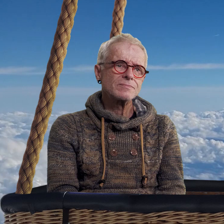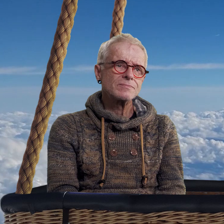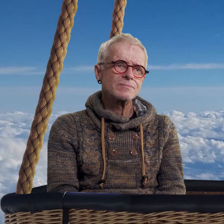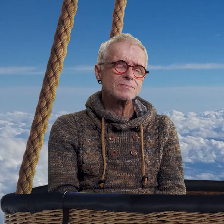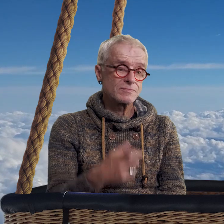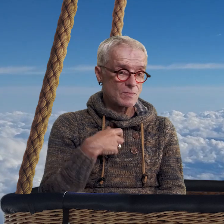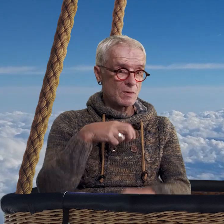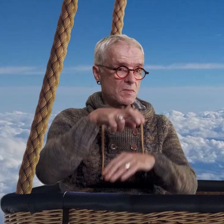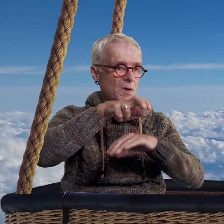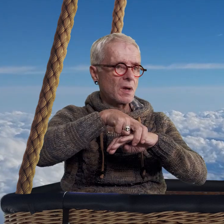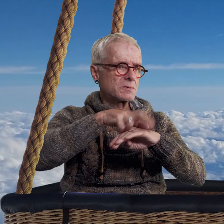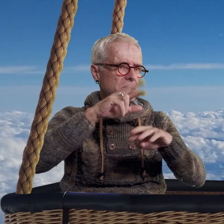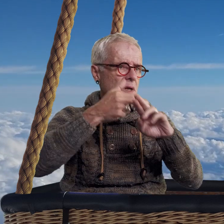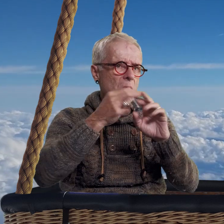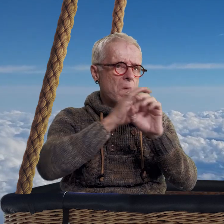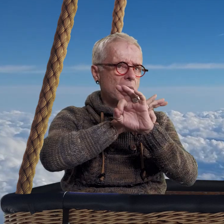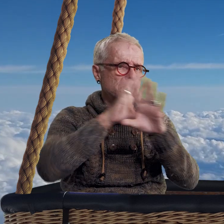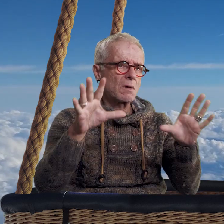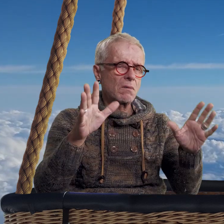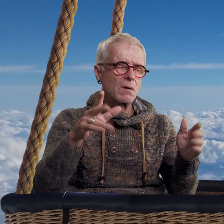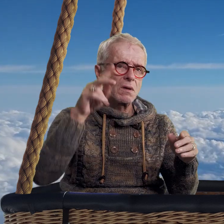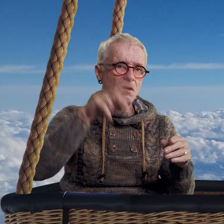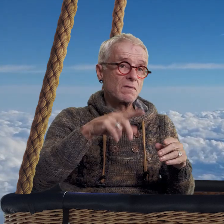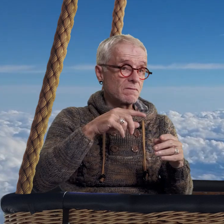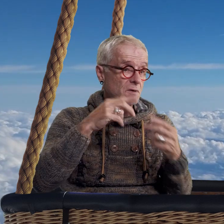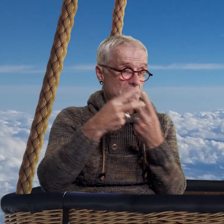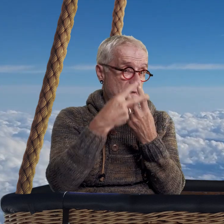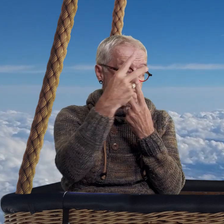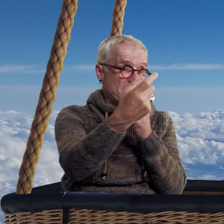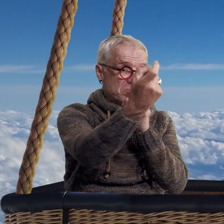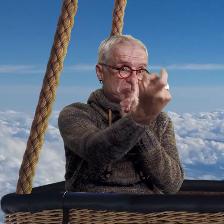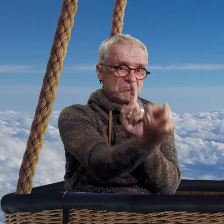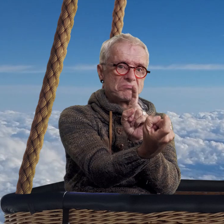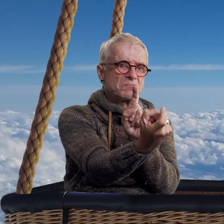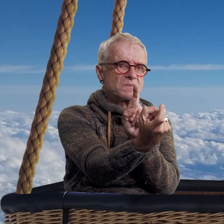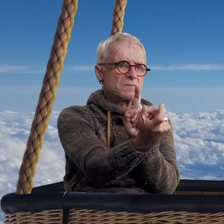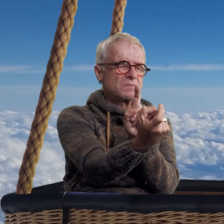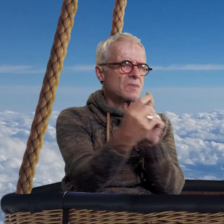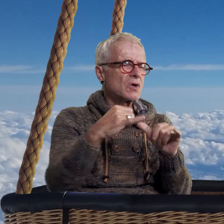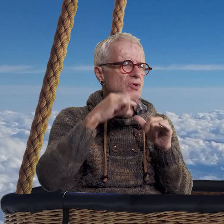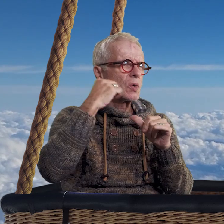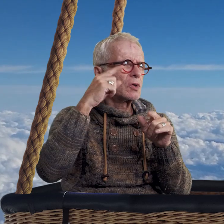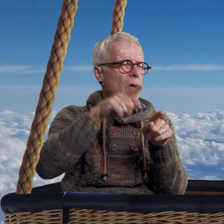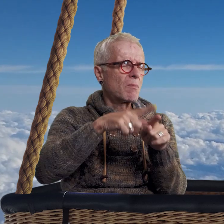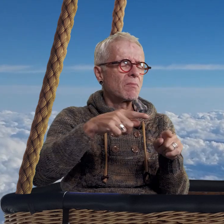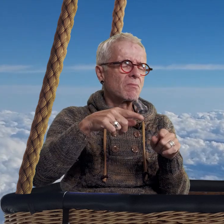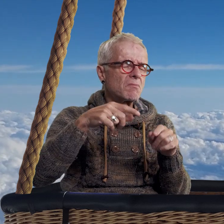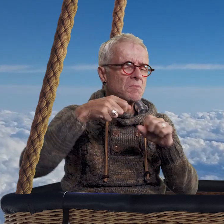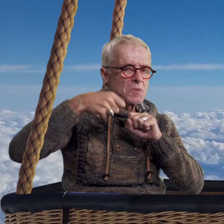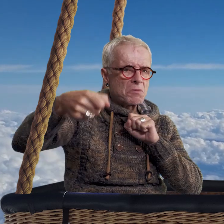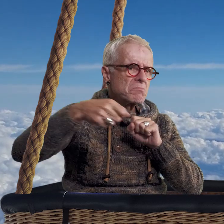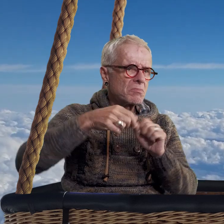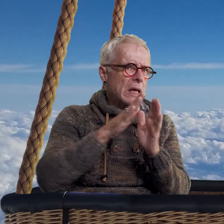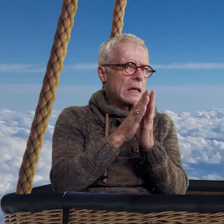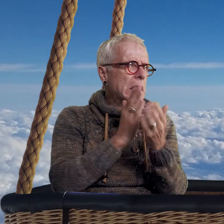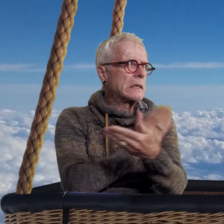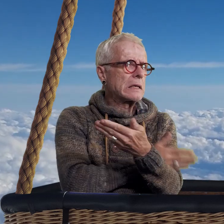Je m'assis sans répondre à l'extrémité opposée de la nacelle. Le jeune homme avait tiré de sa houppelande un volumineux